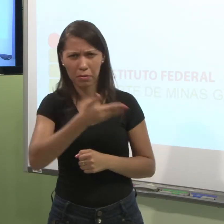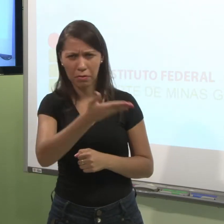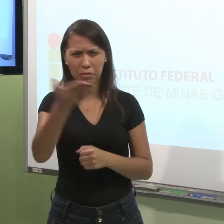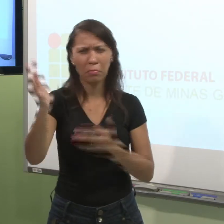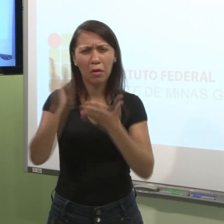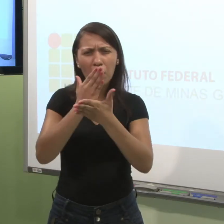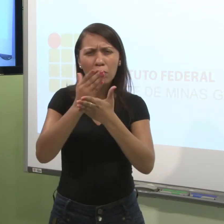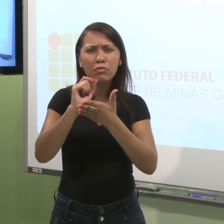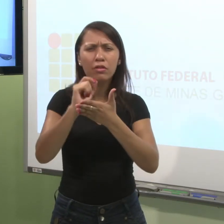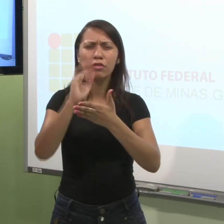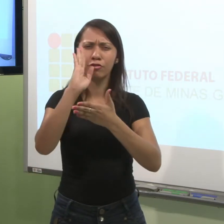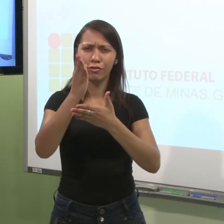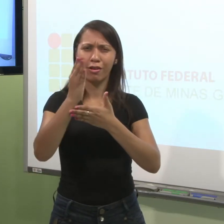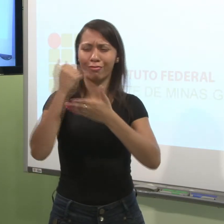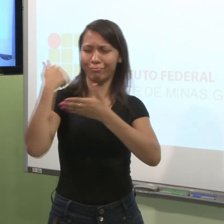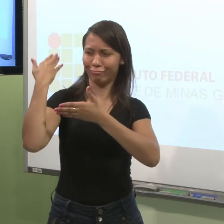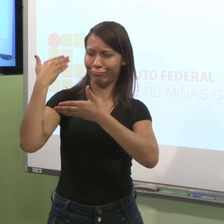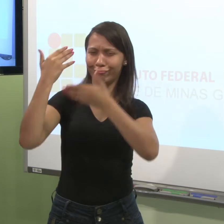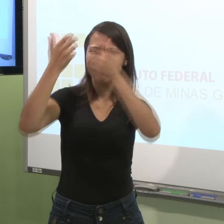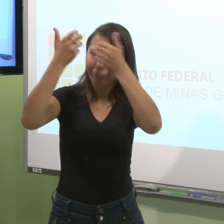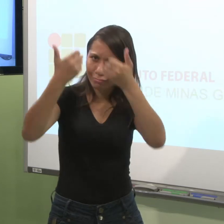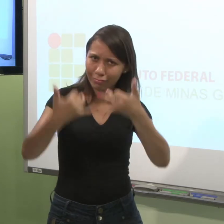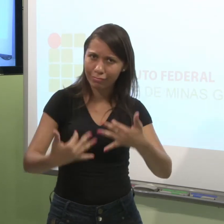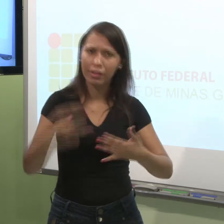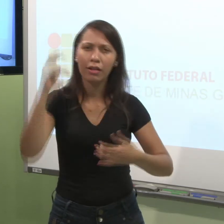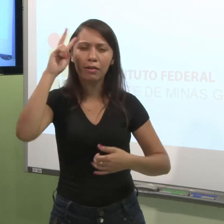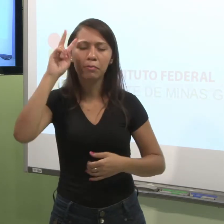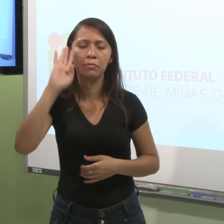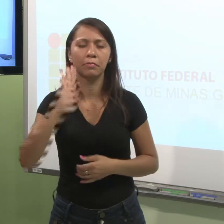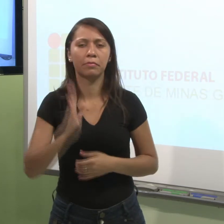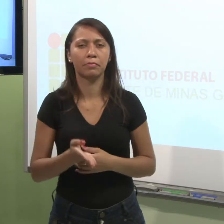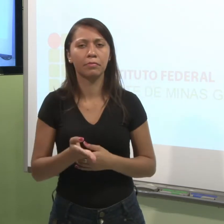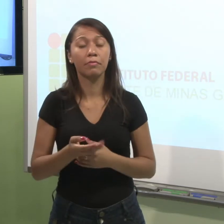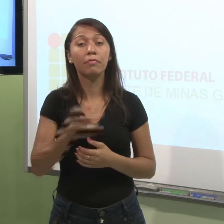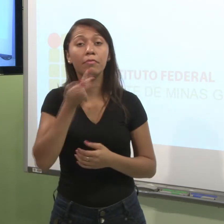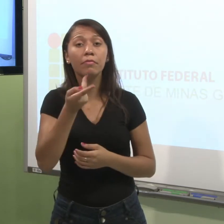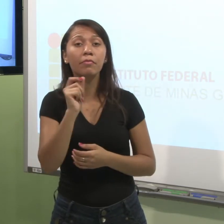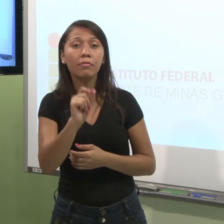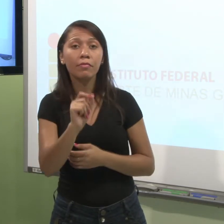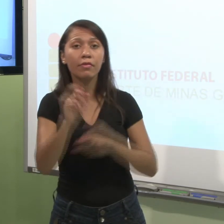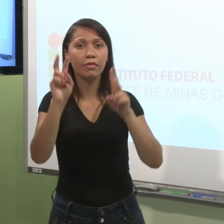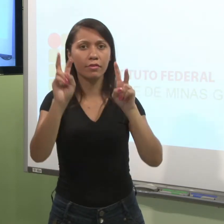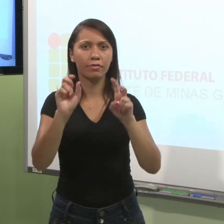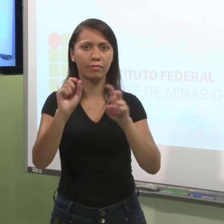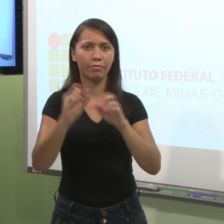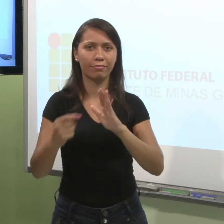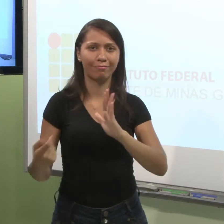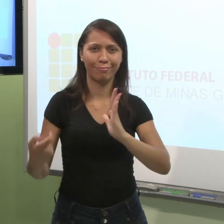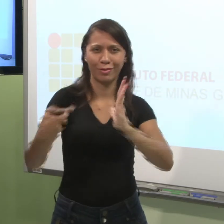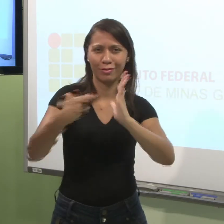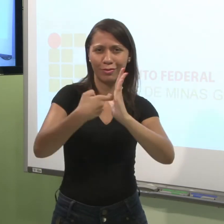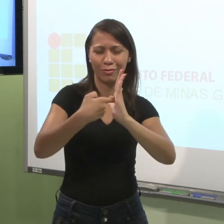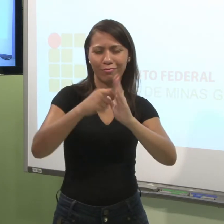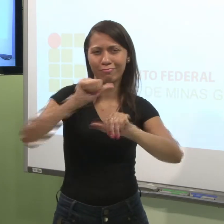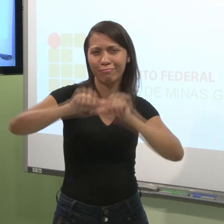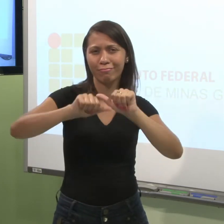vistos até aqui foi válido. Agora vamos falar sobre outro software desenvolvido